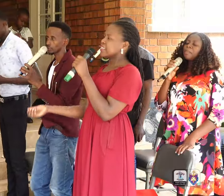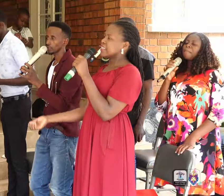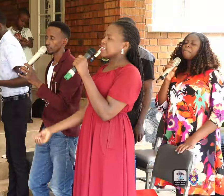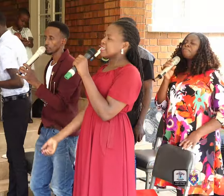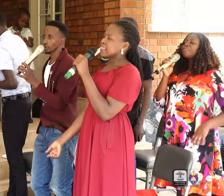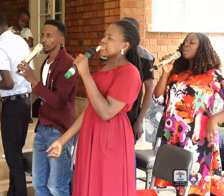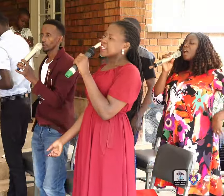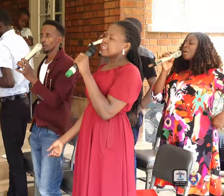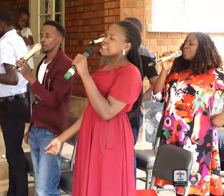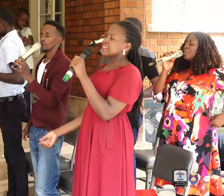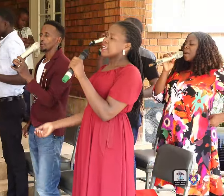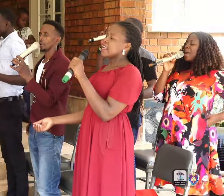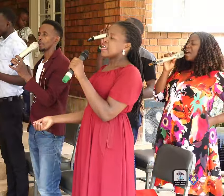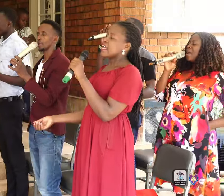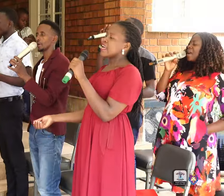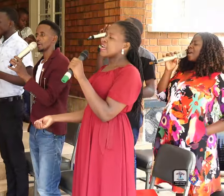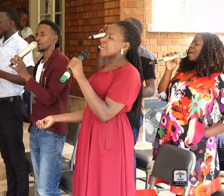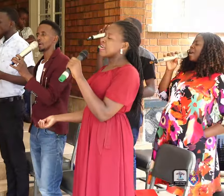Gamati Yesu bera nange